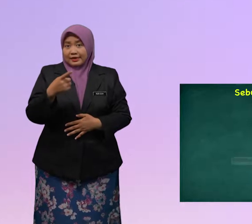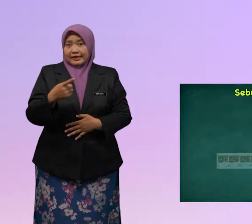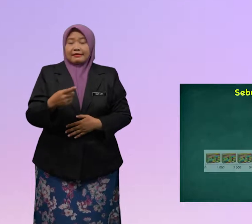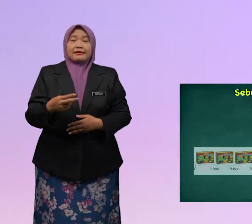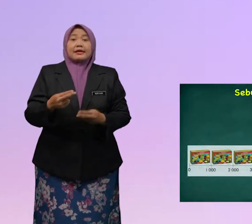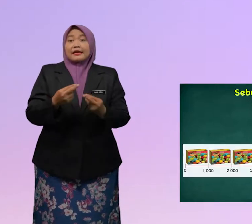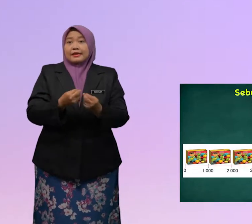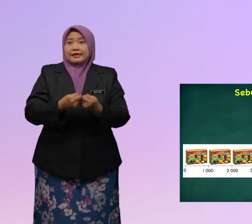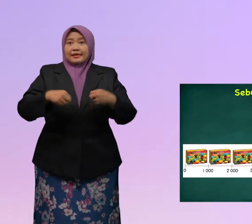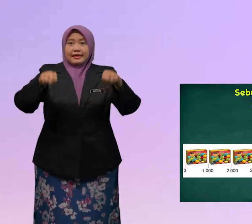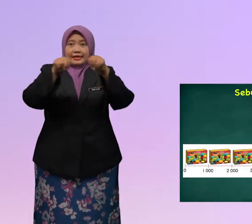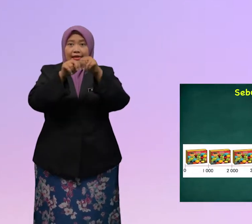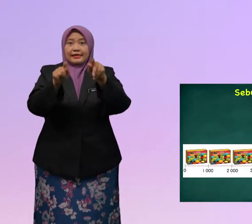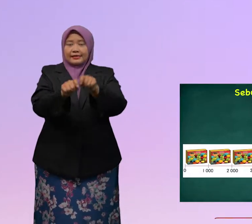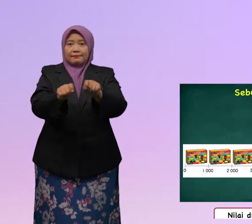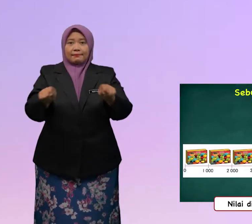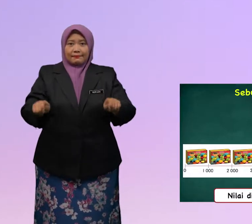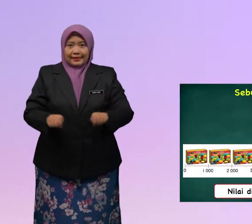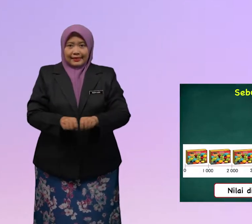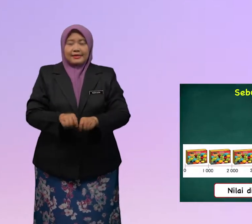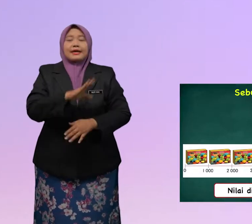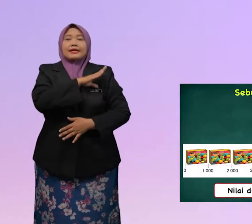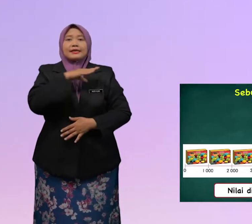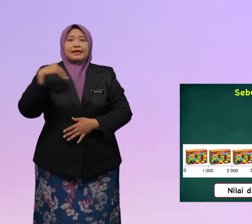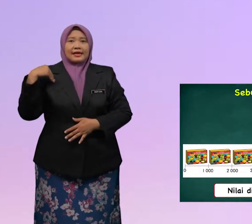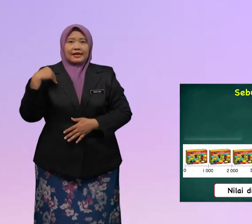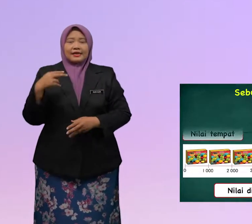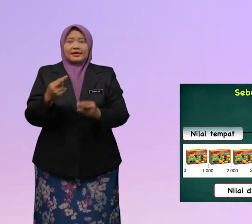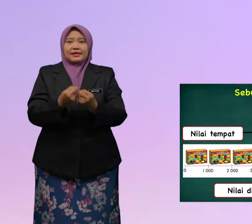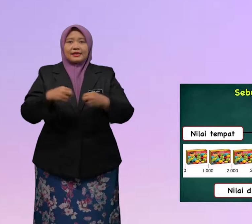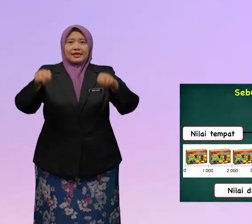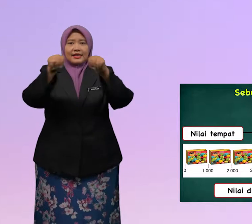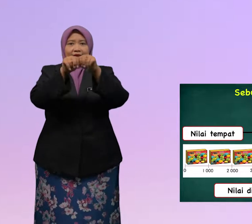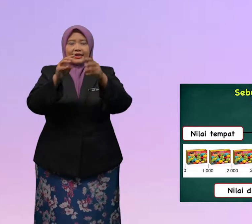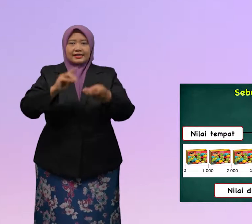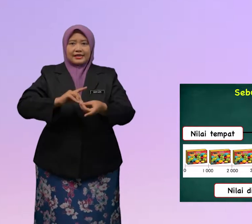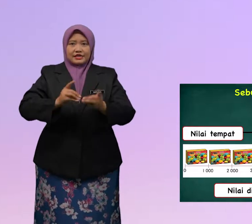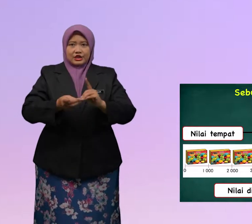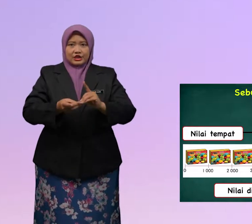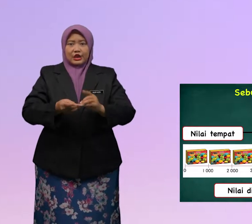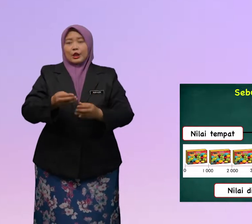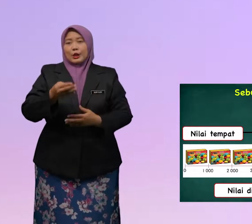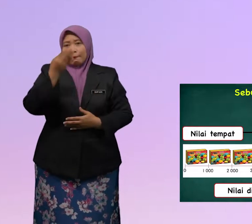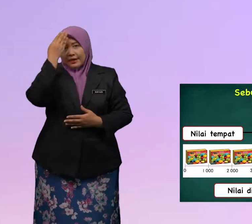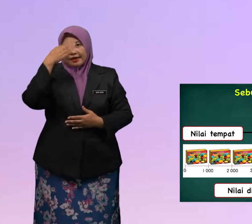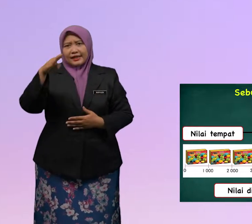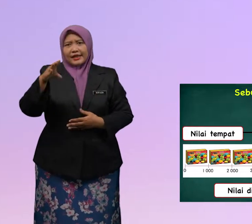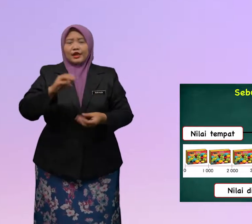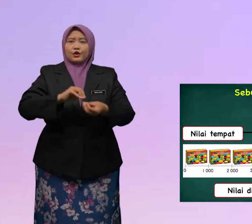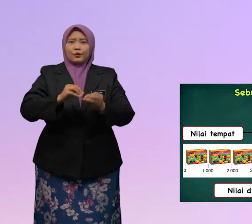Sebutkan nilai tempat dan nilai digit bagi